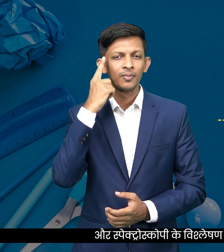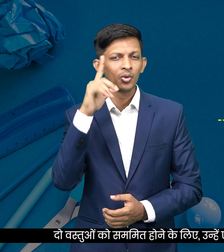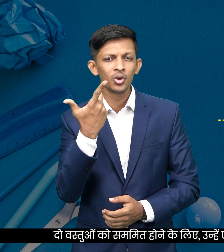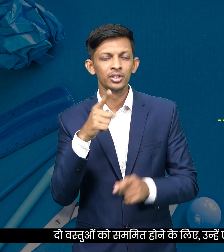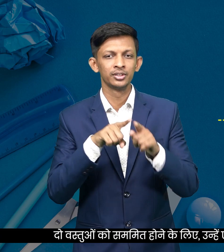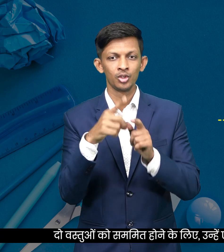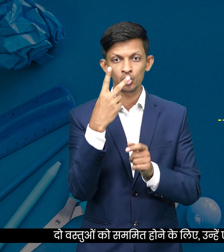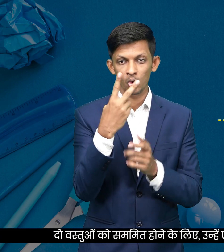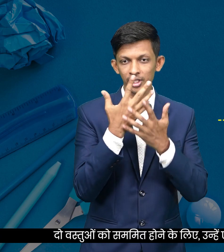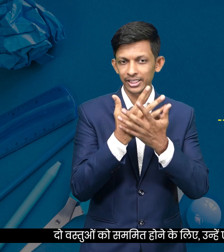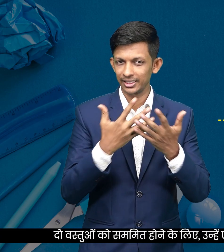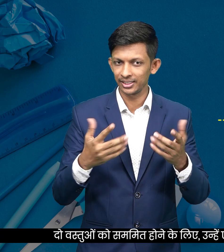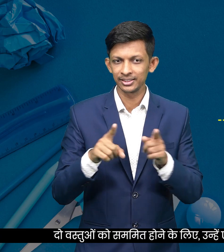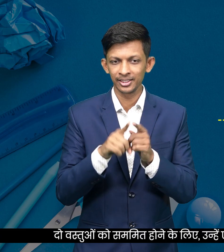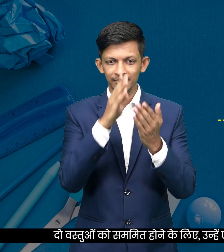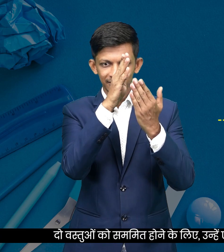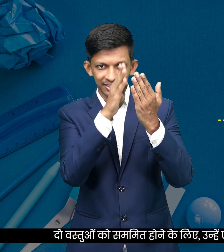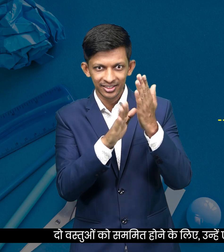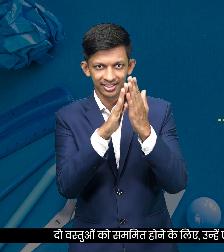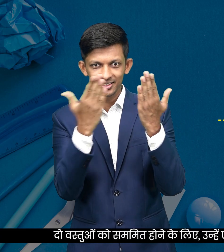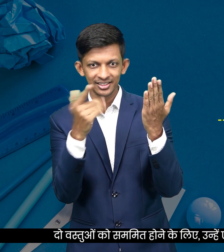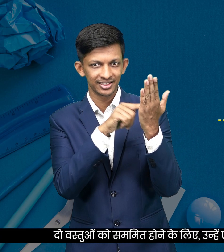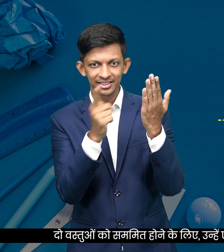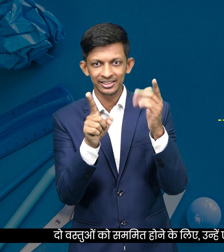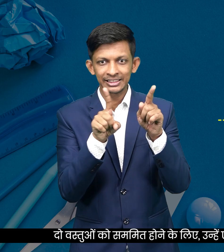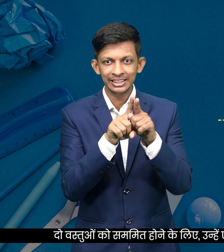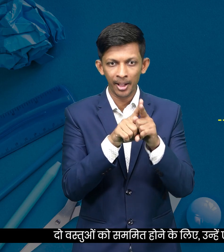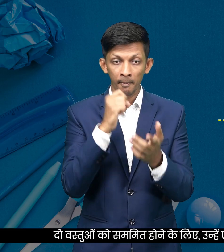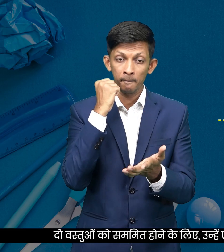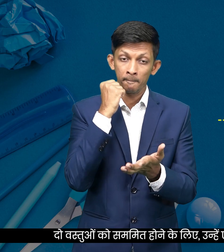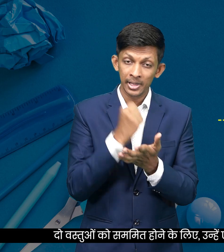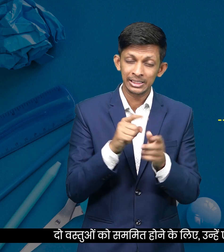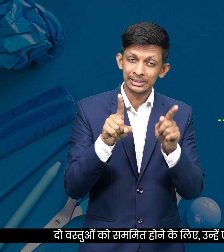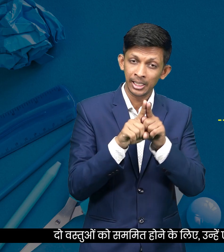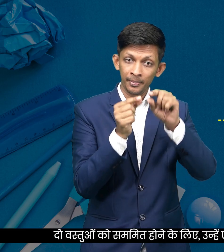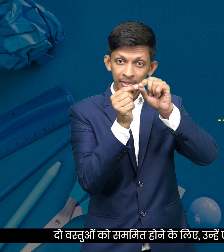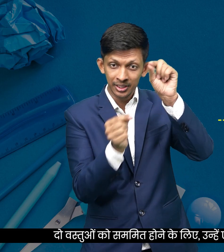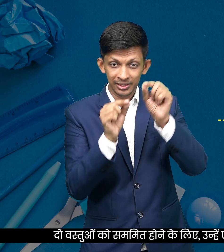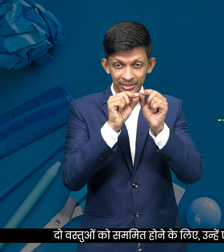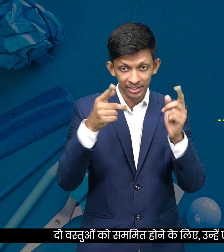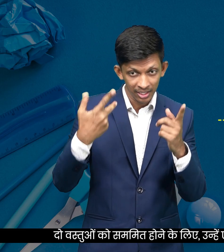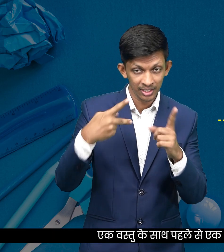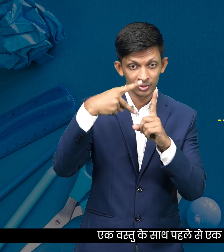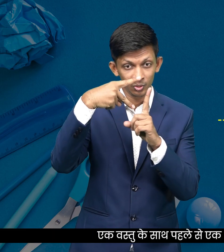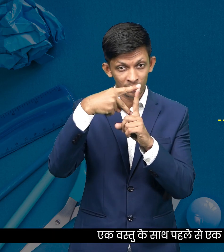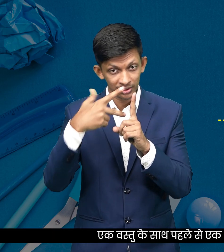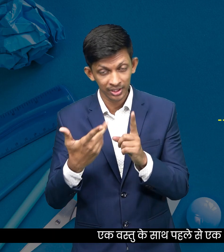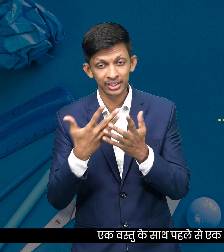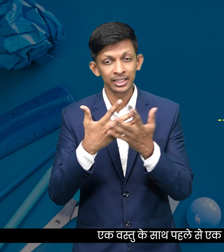दो वस्तुओं को सममित होने के लिए उन्हें एक ही आकार और आकृति का होना चाहिए। एक वस्तु के साथ पहले